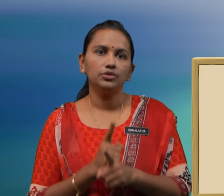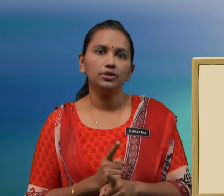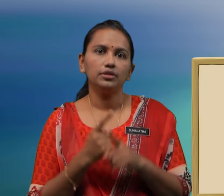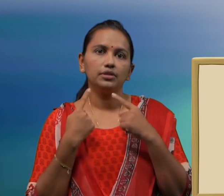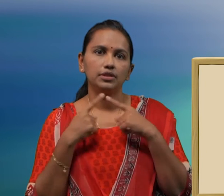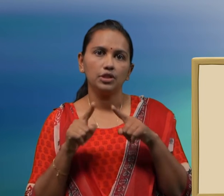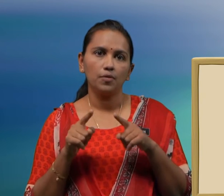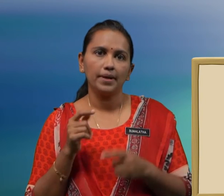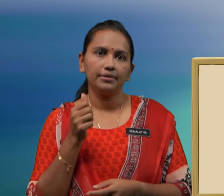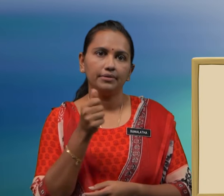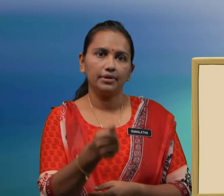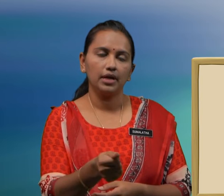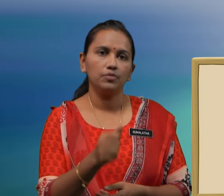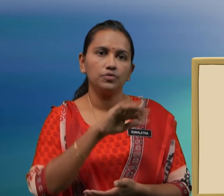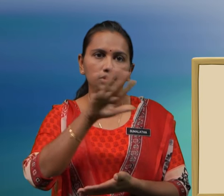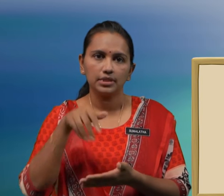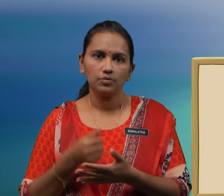Betul jawapan kamu semua.